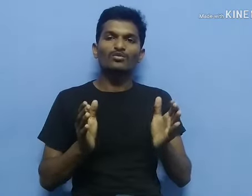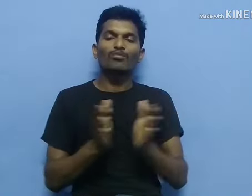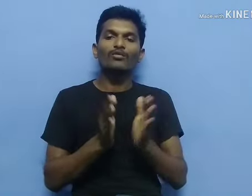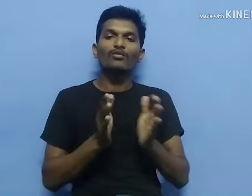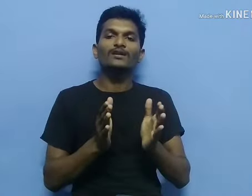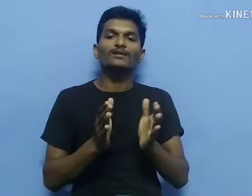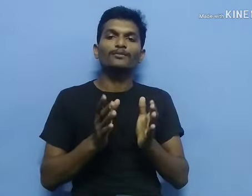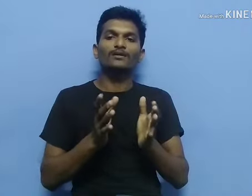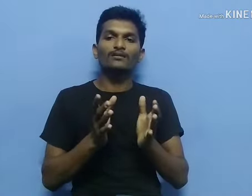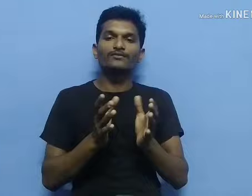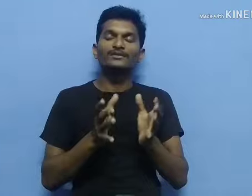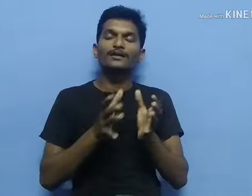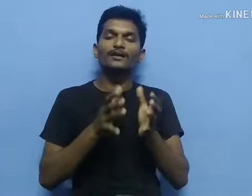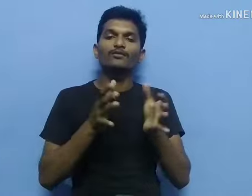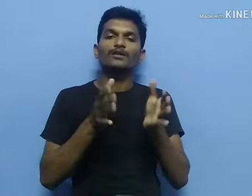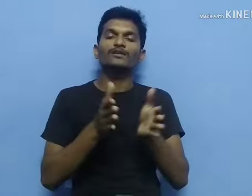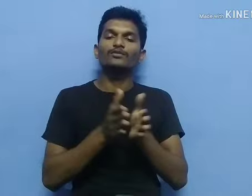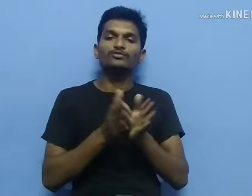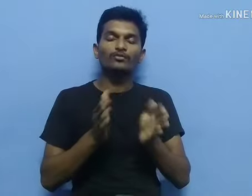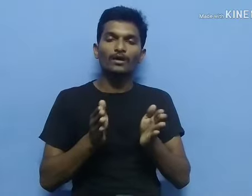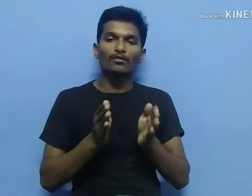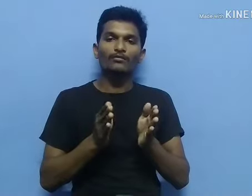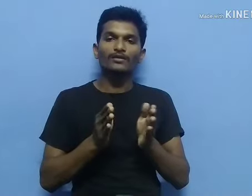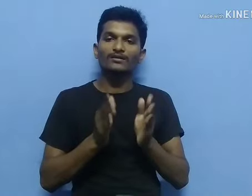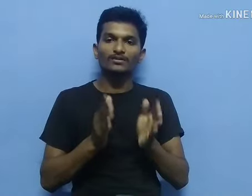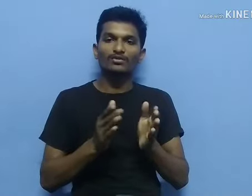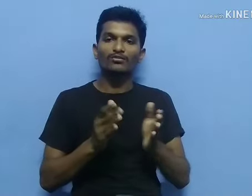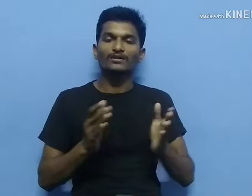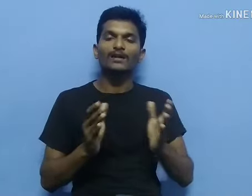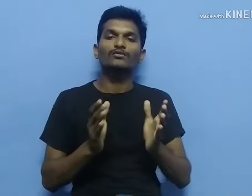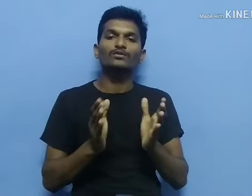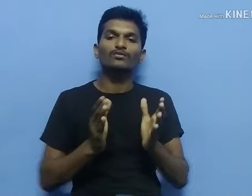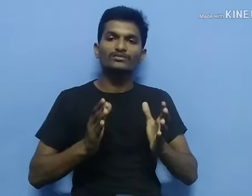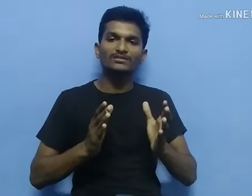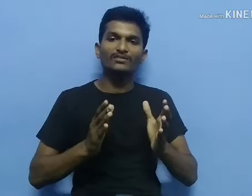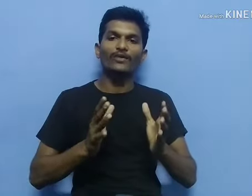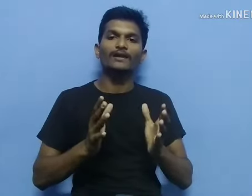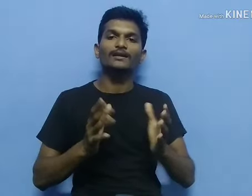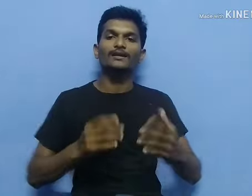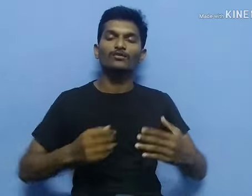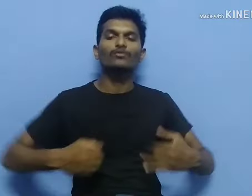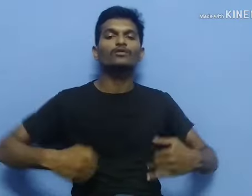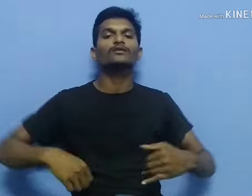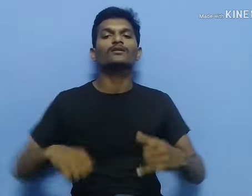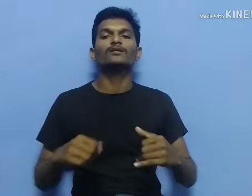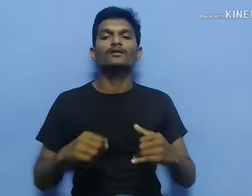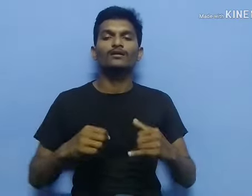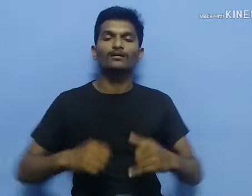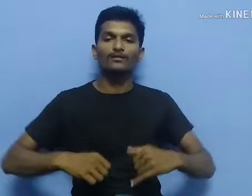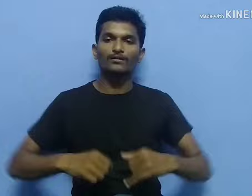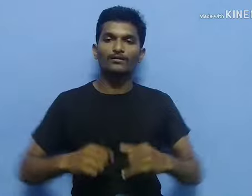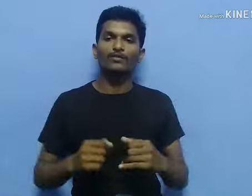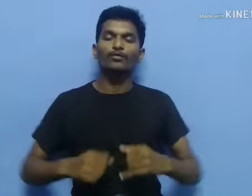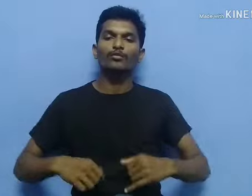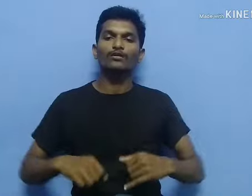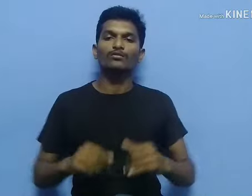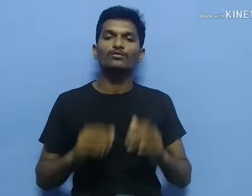ரொம்ப ஒல்லியா, இப்போ விஜய்க்குலாம் வந்து அதிகமா ஷூட் ஆகும் அப்படிங்கிற மாதிரி சொல்ல முடியாது. தலை வந்து கொஞ்சம் ஃபேட்டியா இருக்கும் போது கோட் போட்டிருக்கும் போது